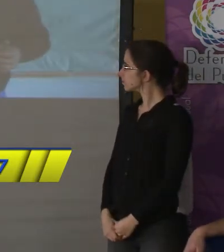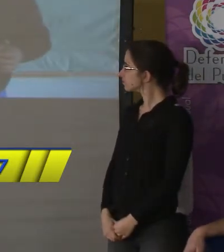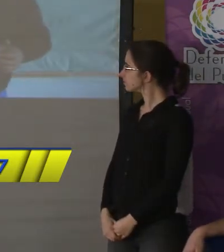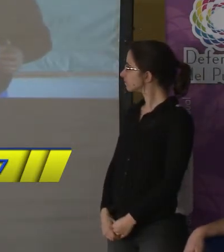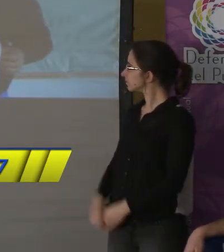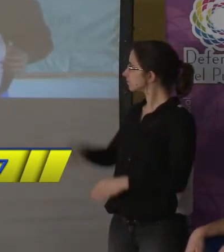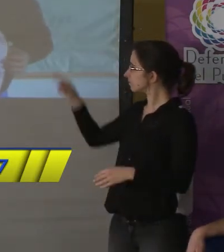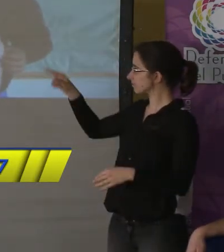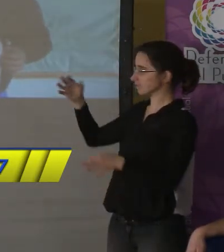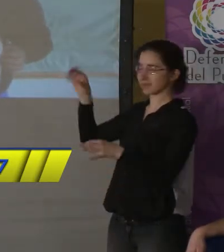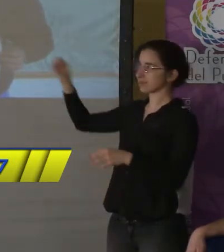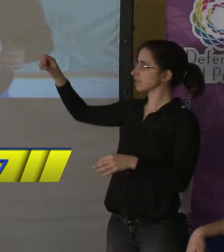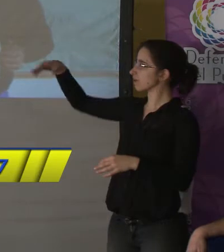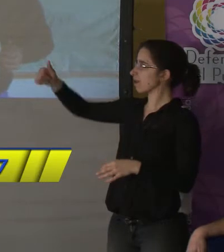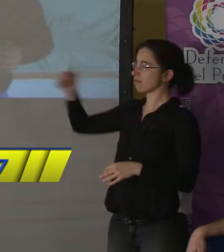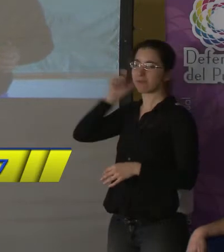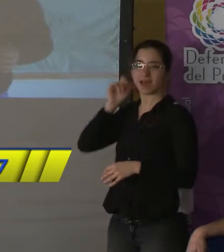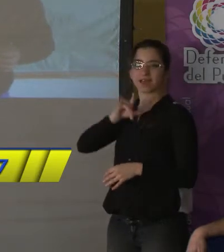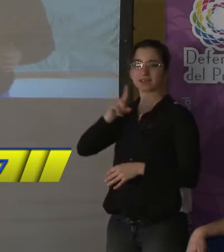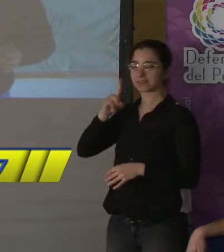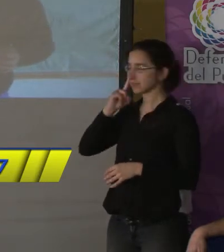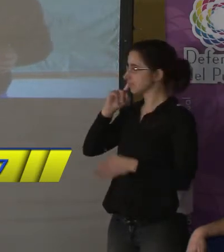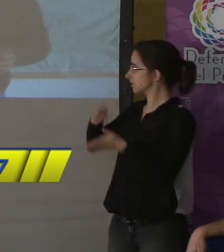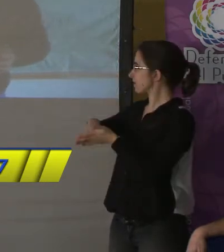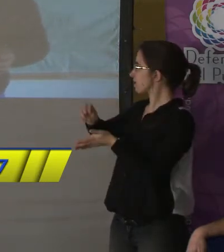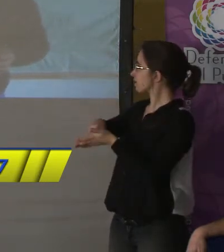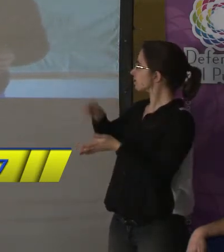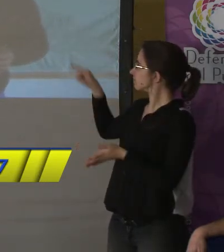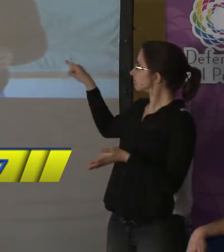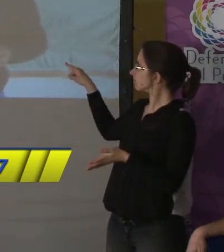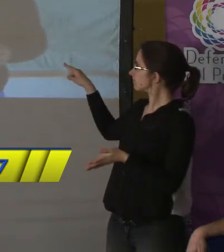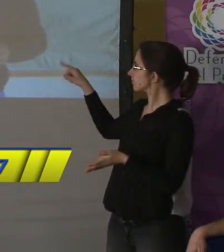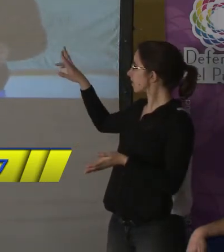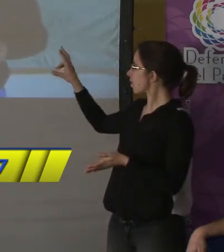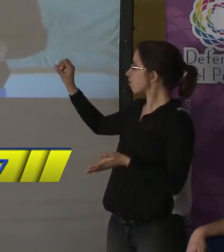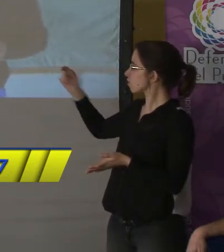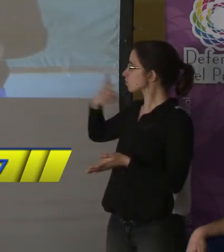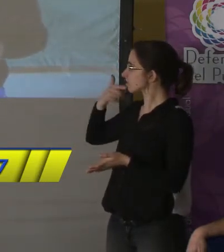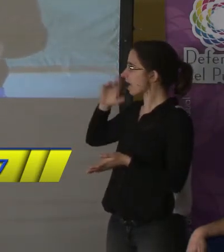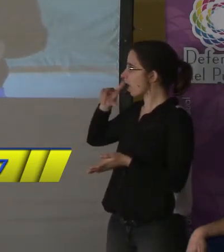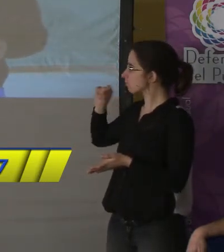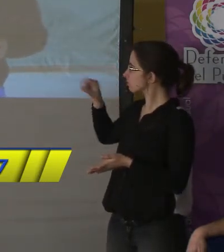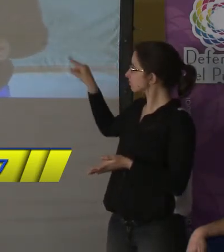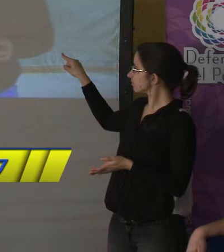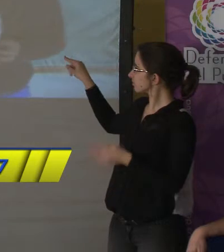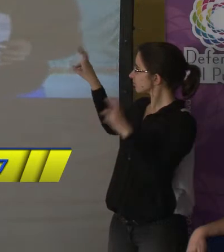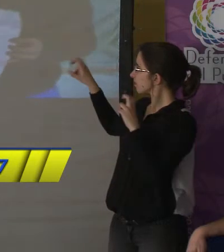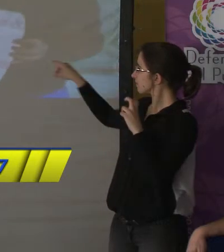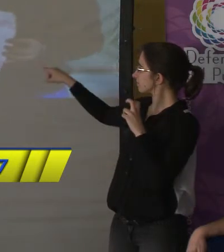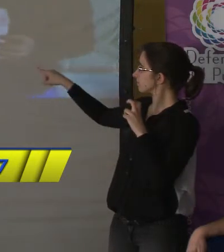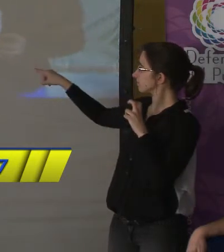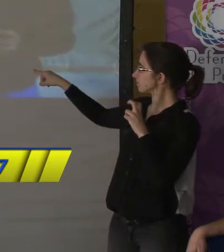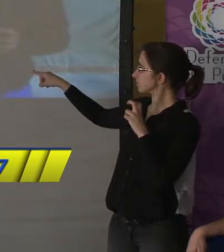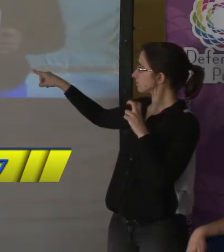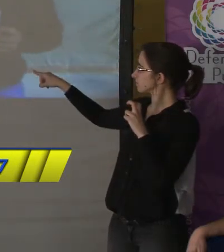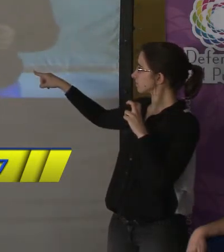Maggie, del Colegio Salvador Massa, de Salta Capital, y ella es compañera Rosario. Nosotros elegimos el tema